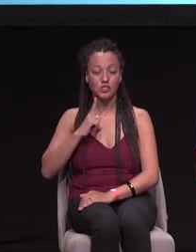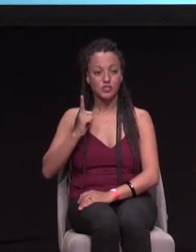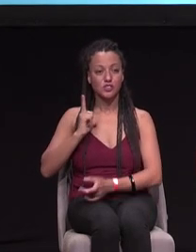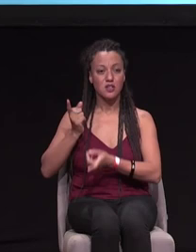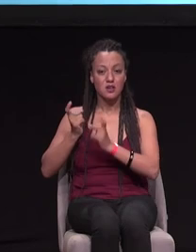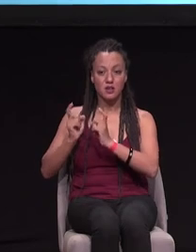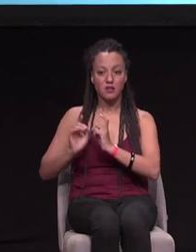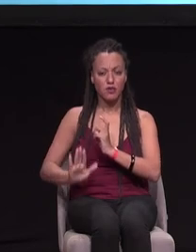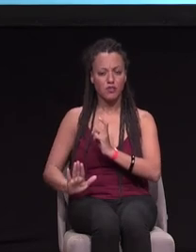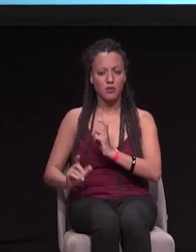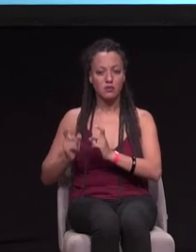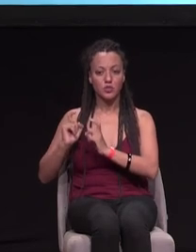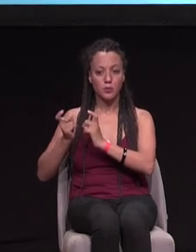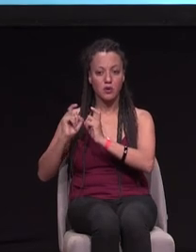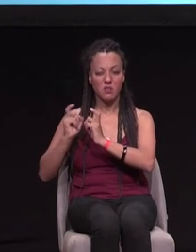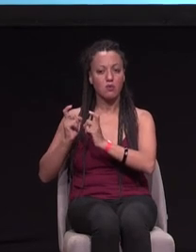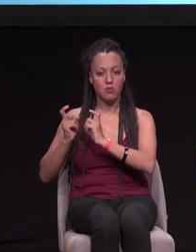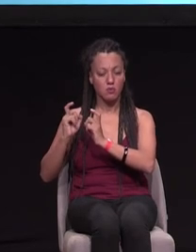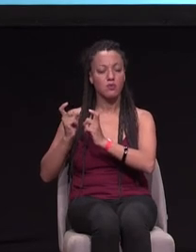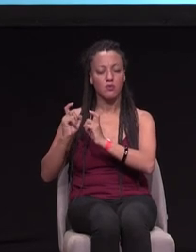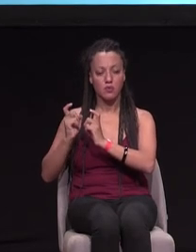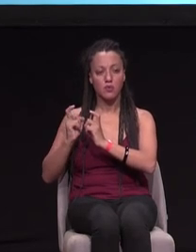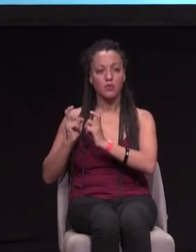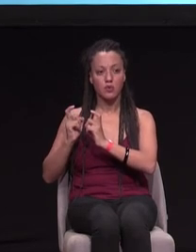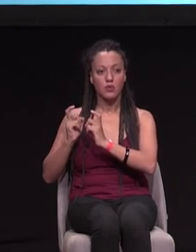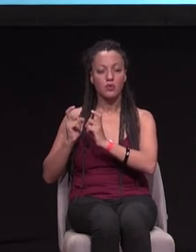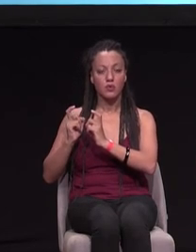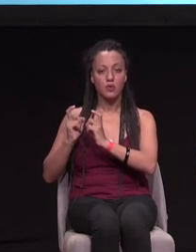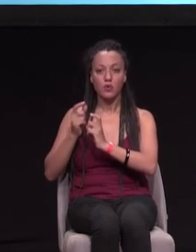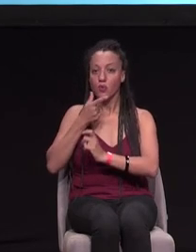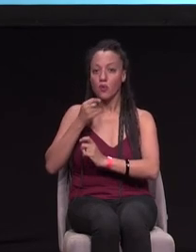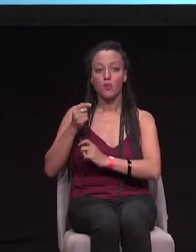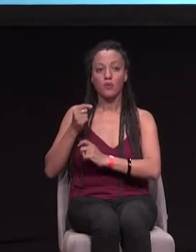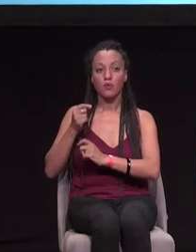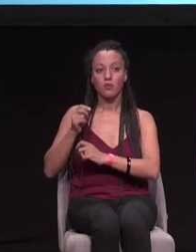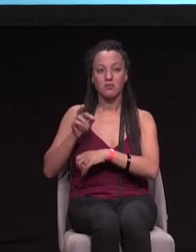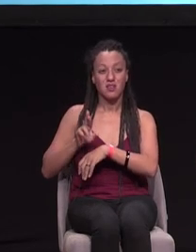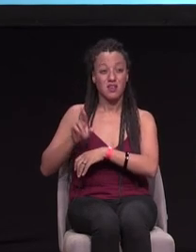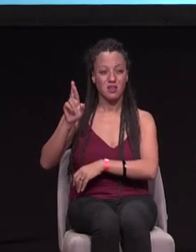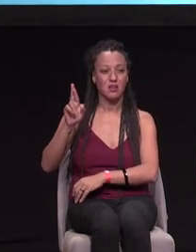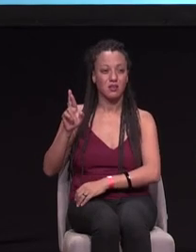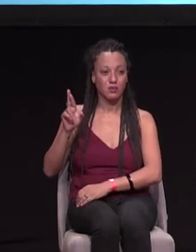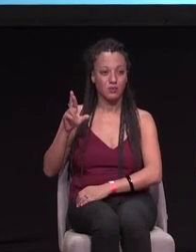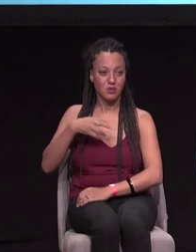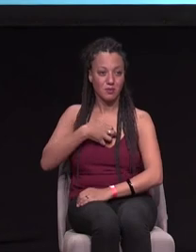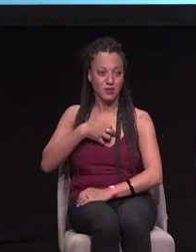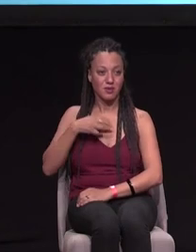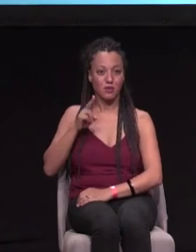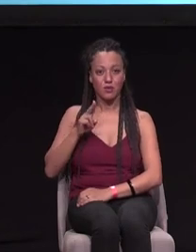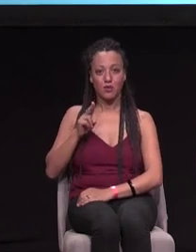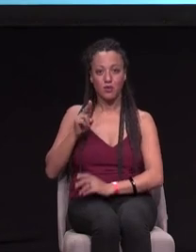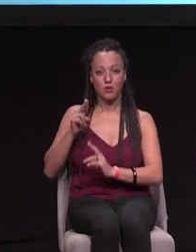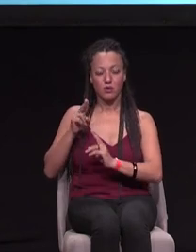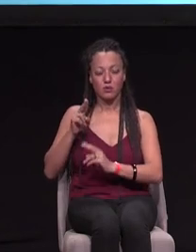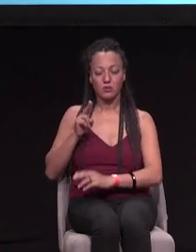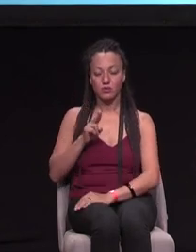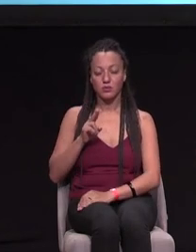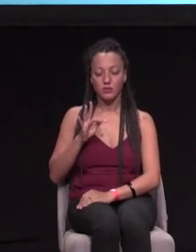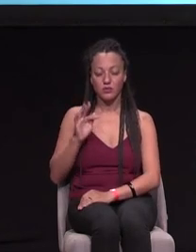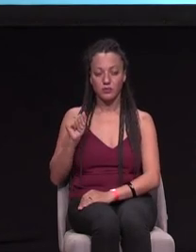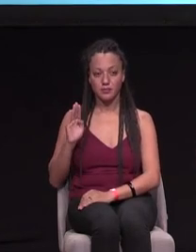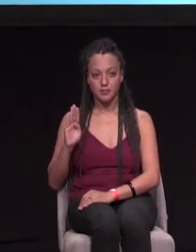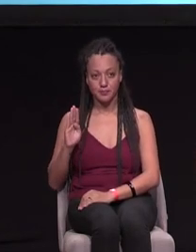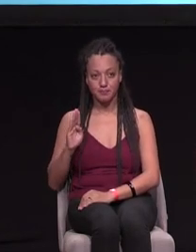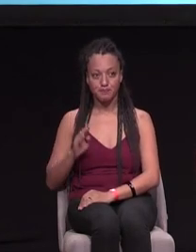reunião com o reitor da universidade da bahia na época nem com o fiba ela